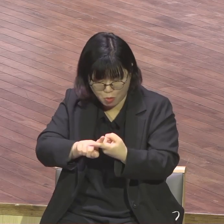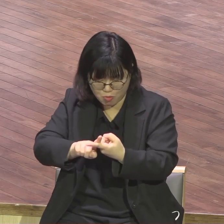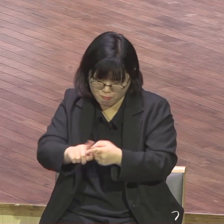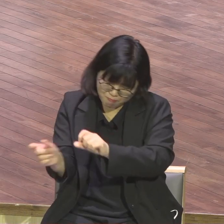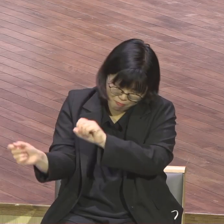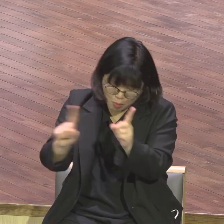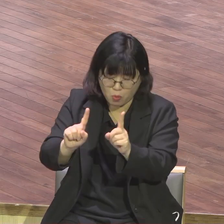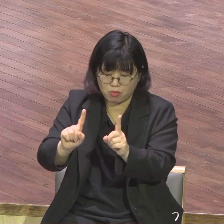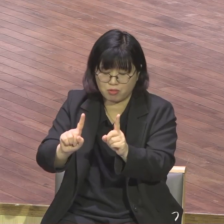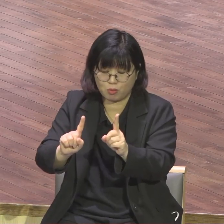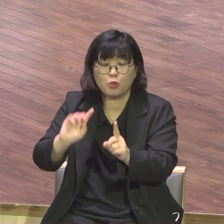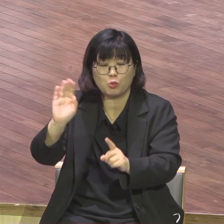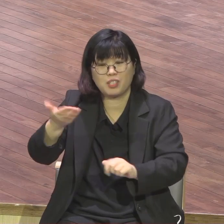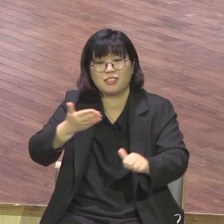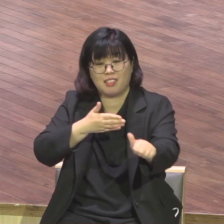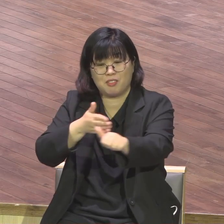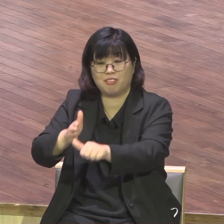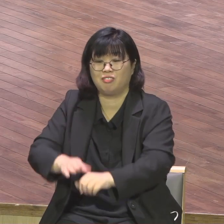포기하지 마시고